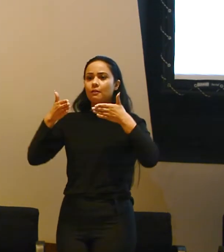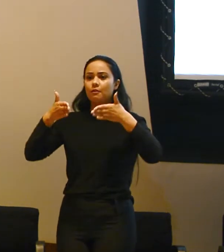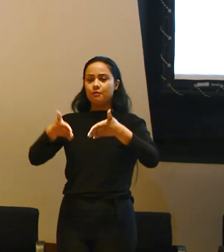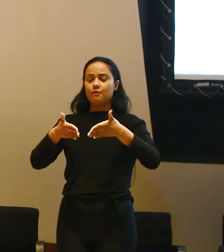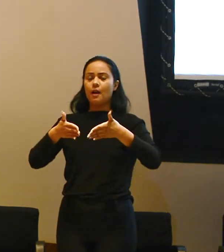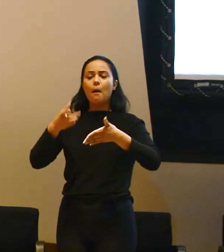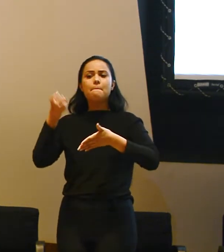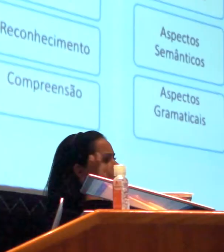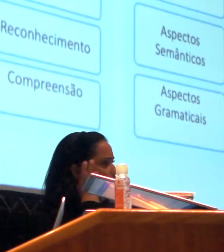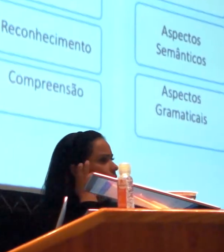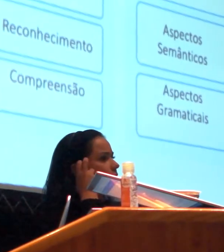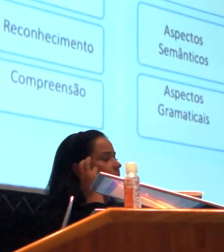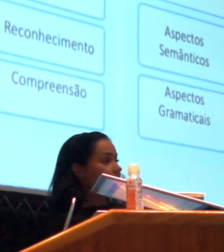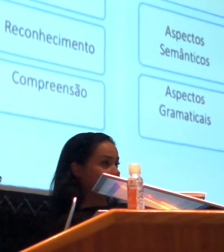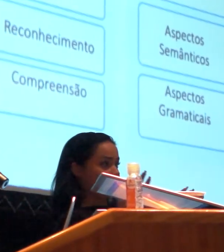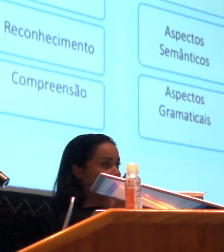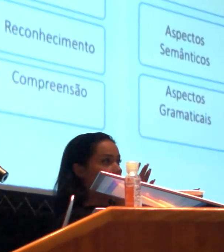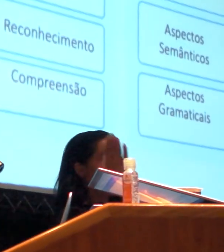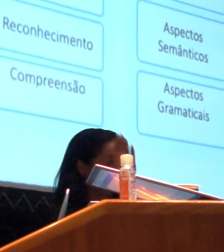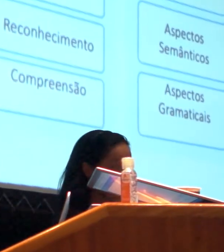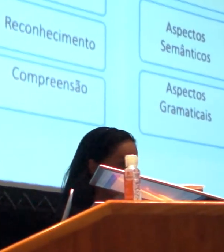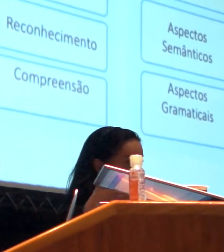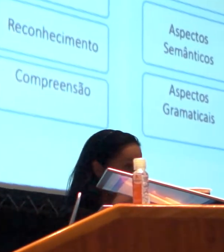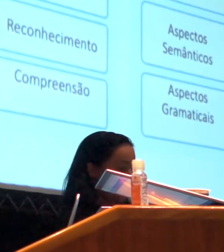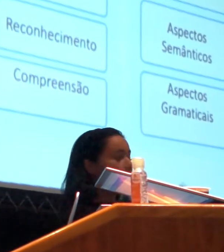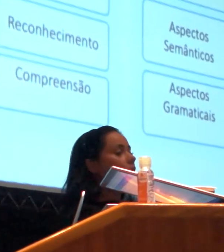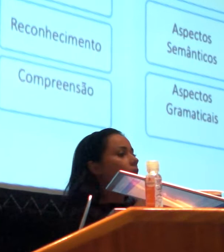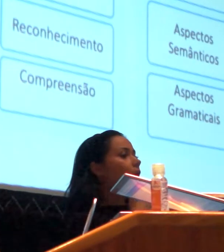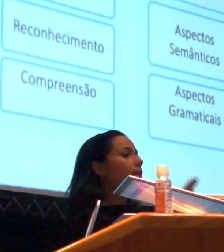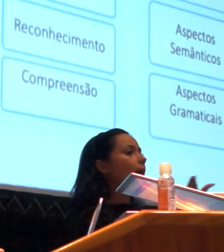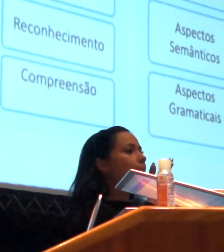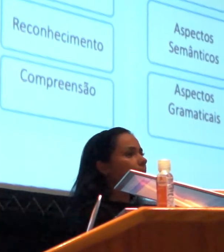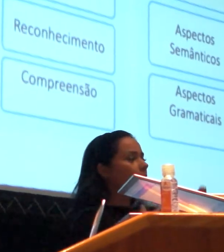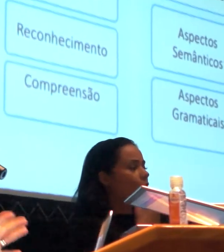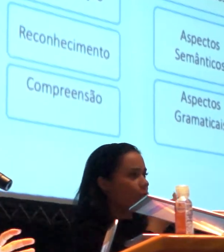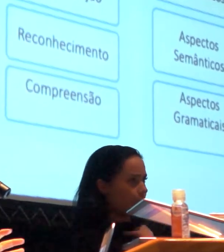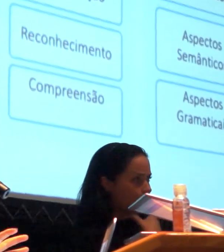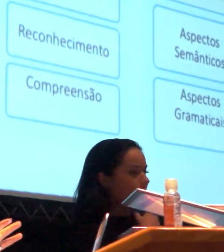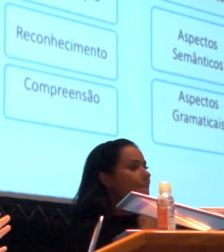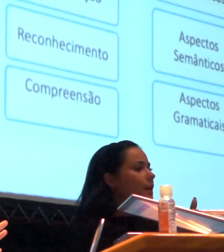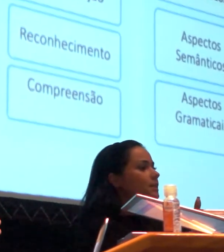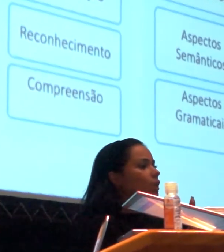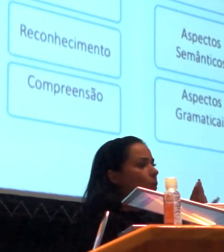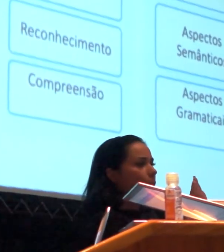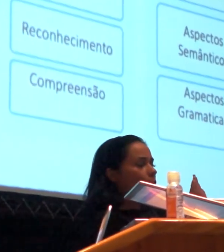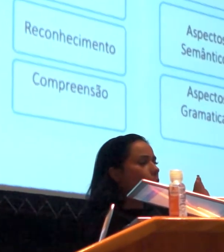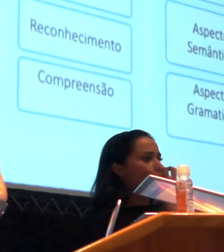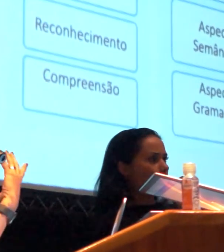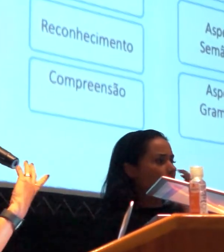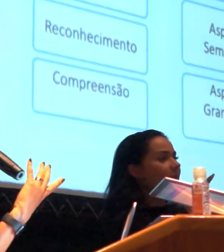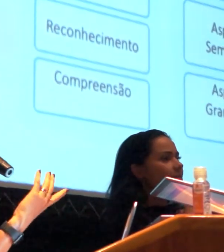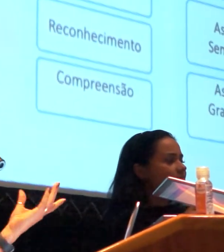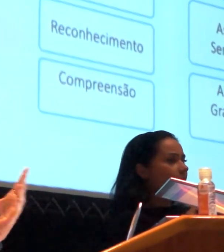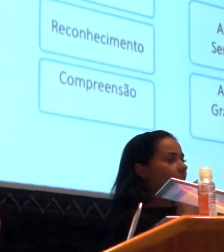esse dispositivo auditivo. Então, aqui no Brasil, a gente tem a terapia fonoaudiológica, que é baseada no método audio-oral. Mundialmente